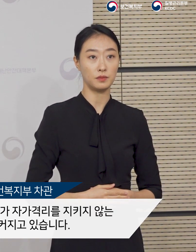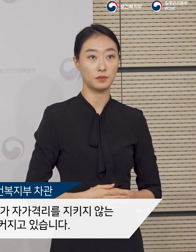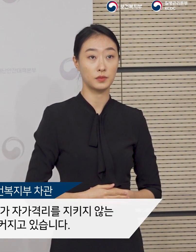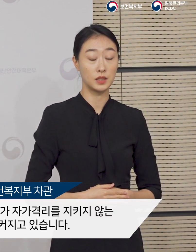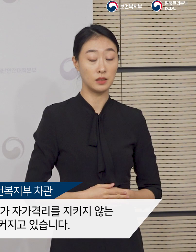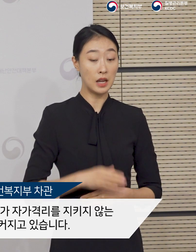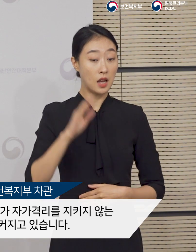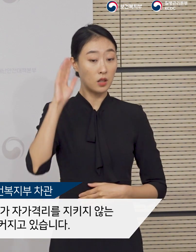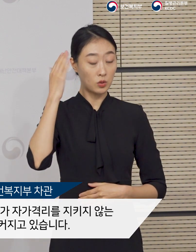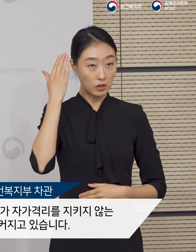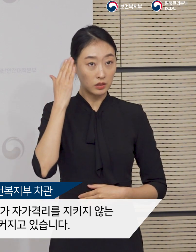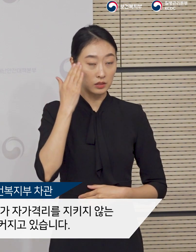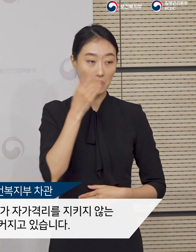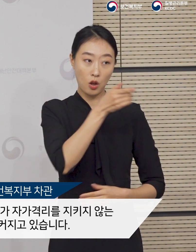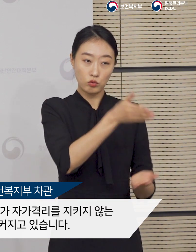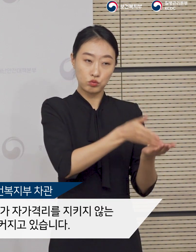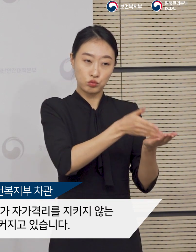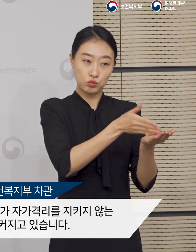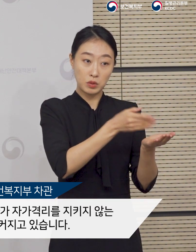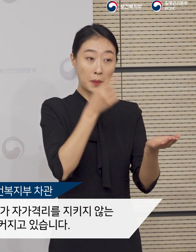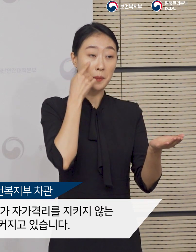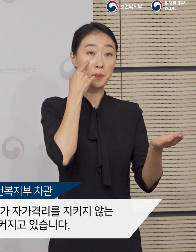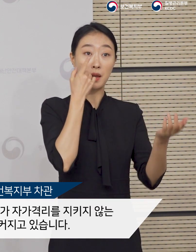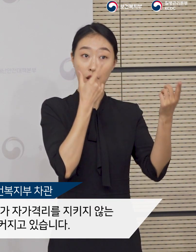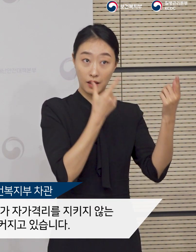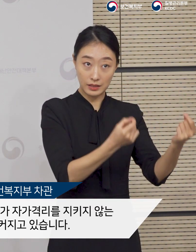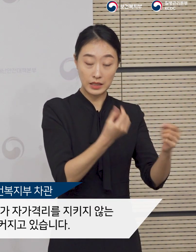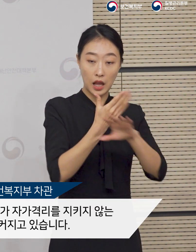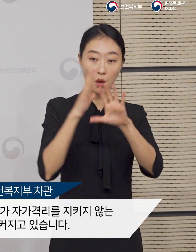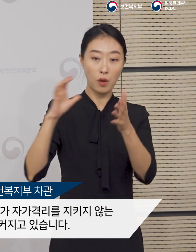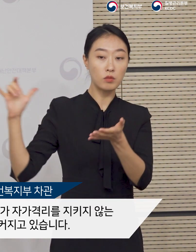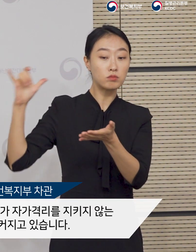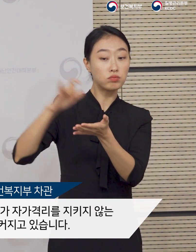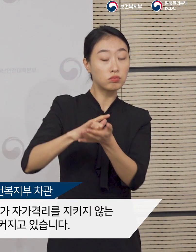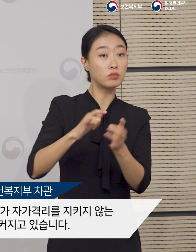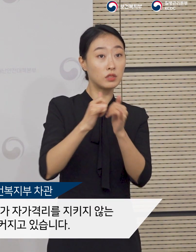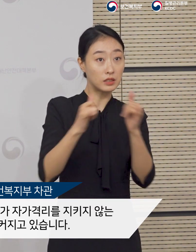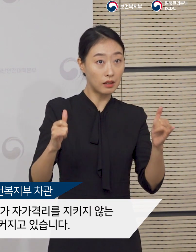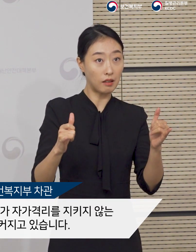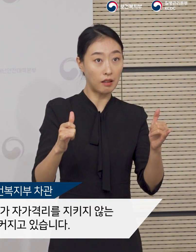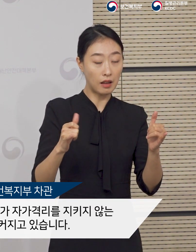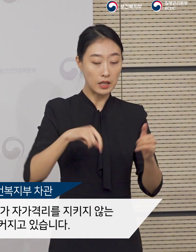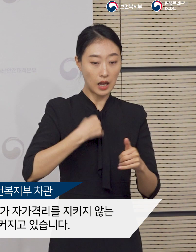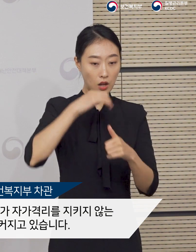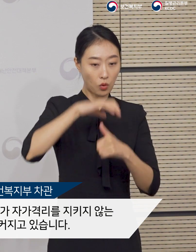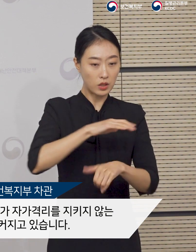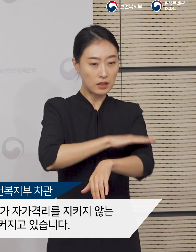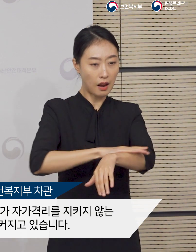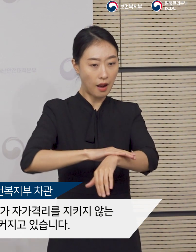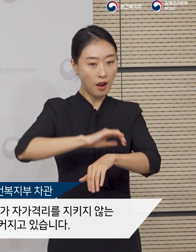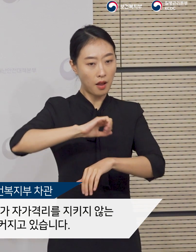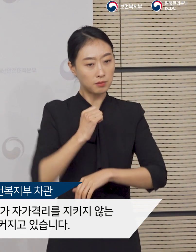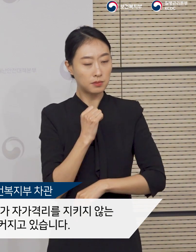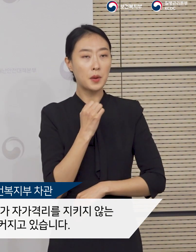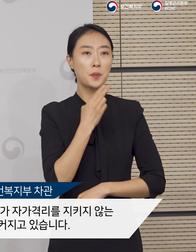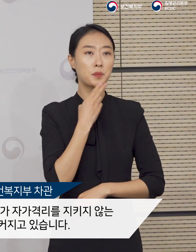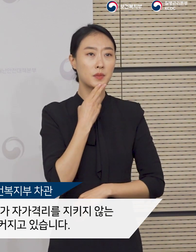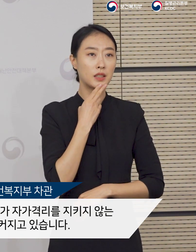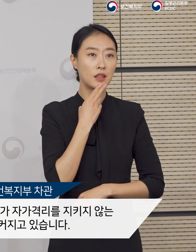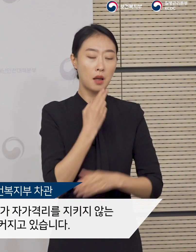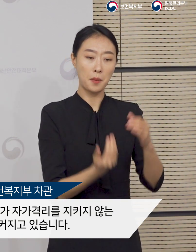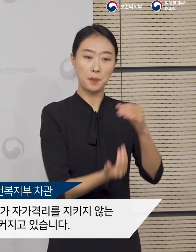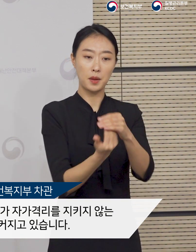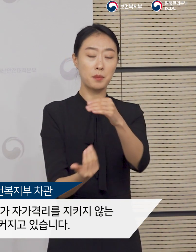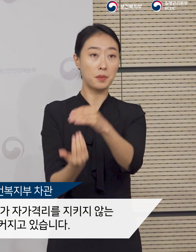최근 일부 언론에서 보도된 것과 같이 해외 입국자가 자가격리를 지키지 않는 사례가 잇따라 발생하면서